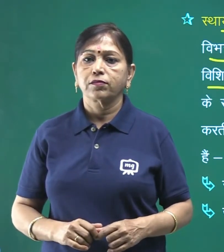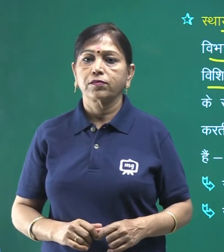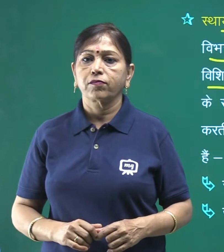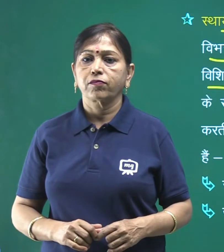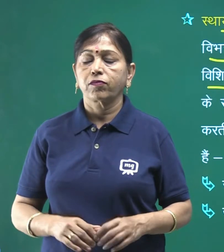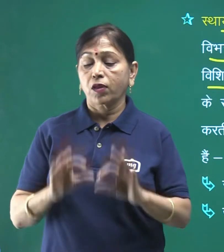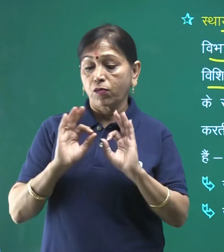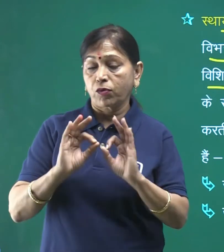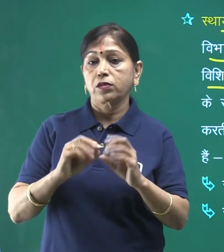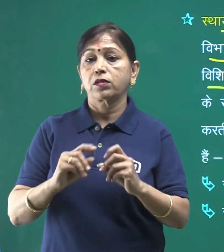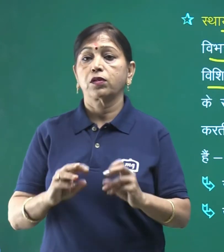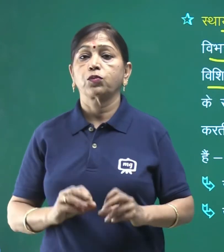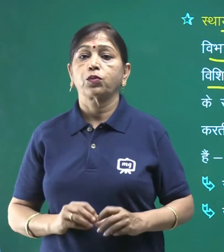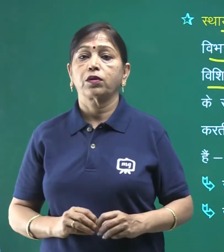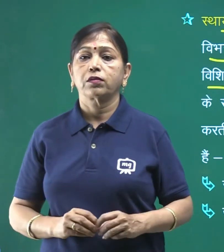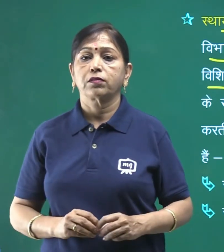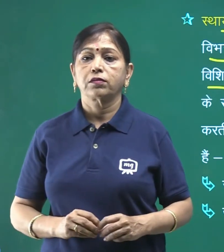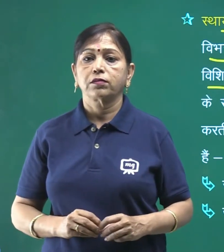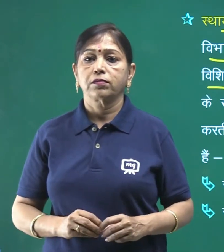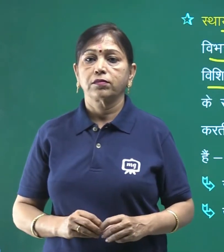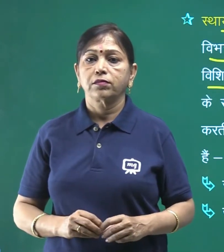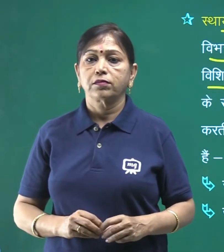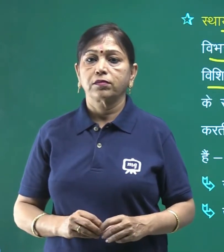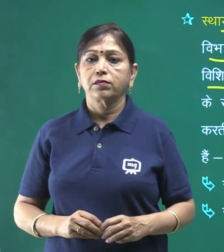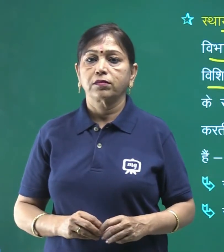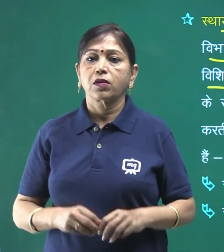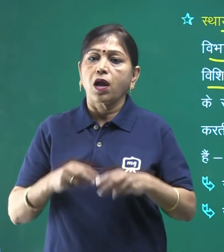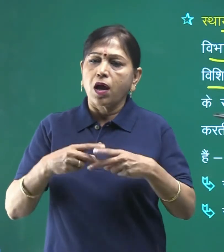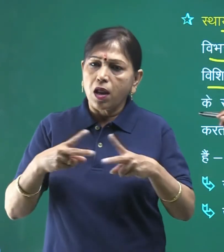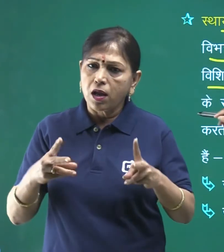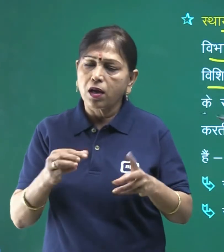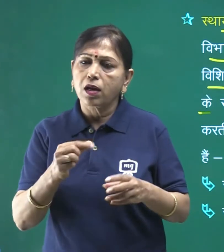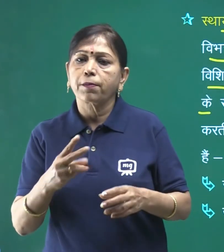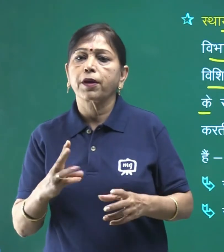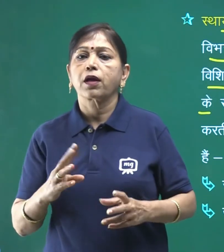विशिष्टीकृत होकर विभिन्न प्रकार के